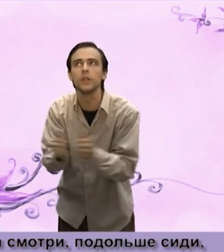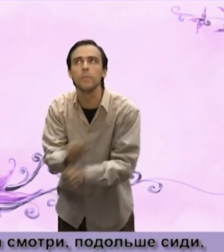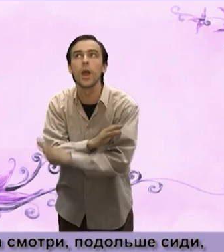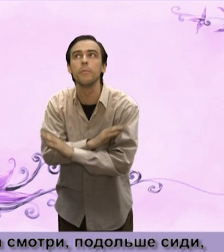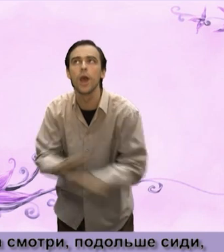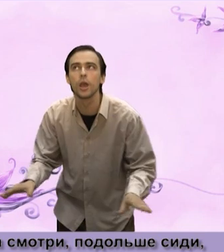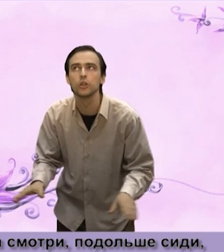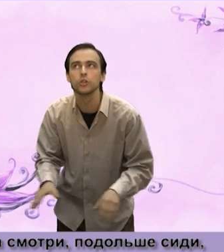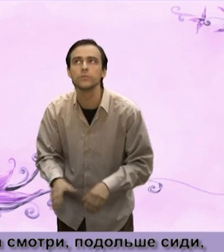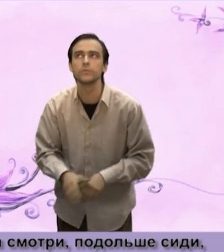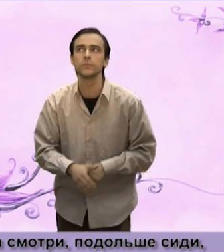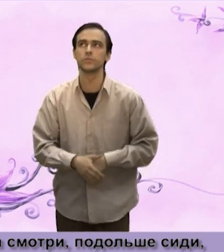не наловишь».